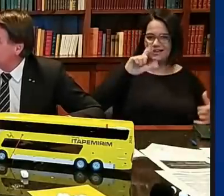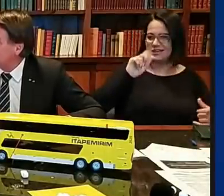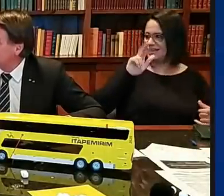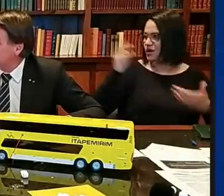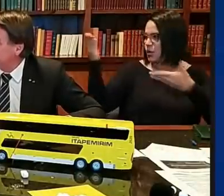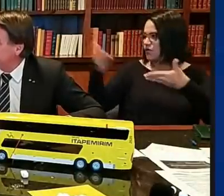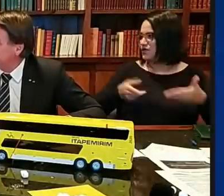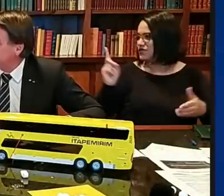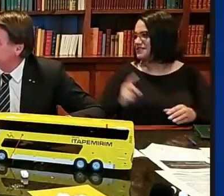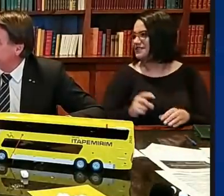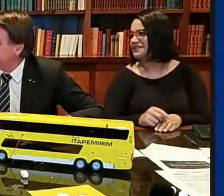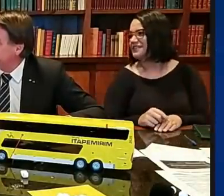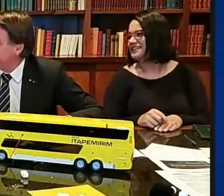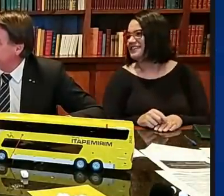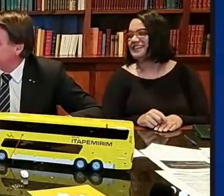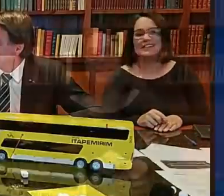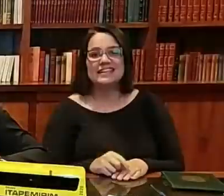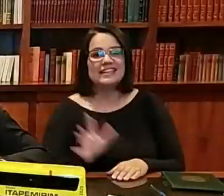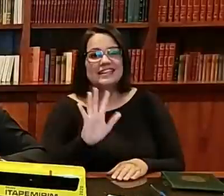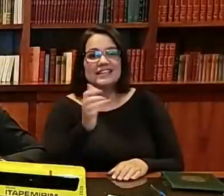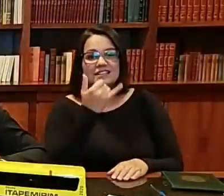minutos. Vamos voltar a acompanhar.